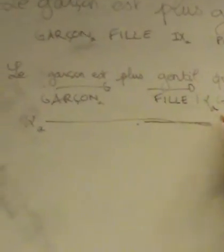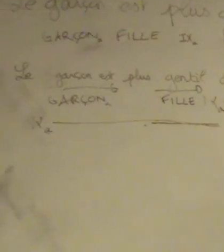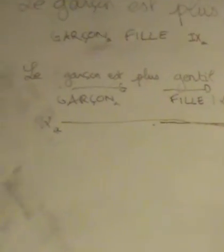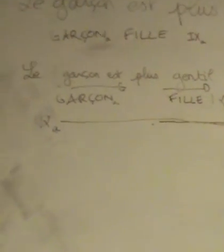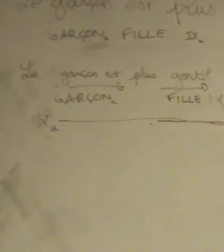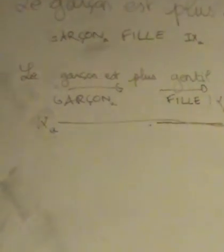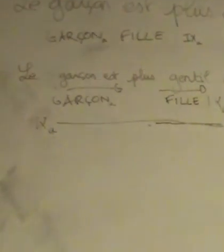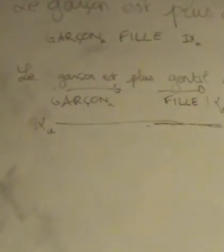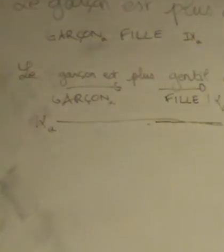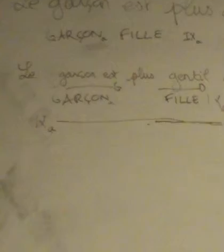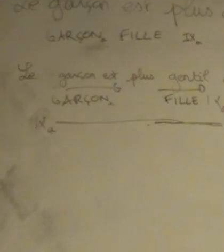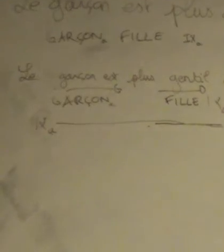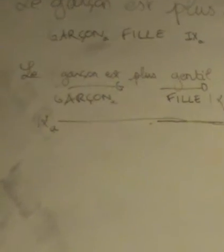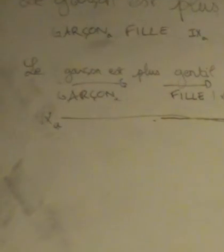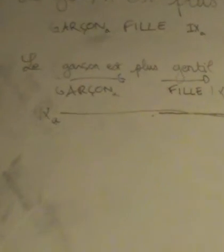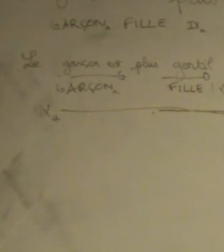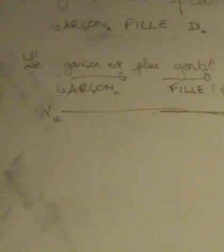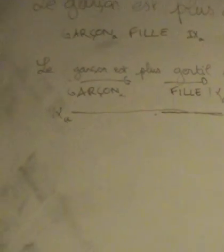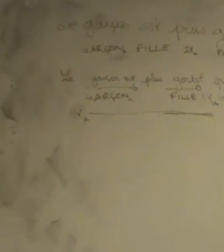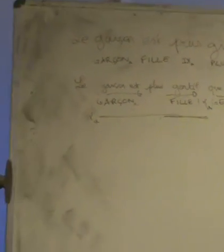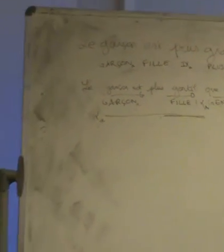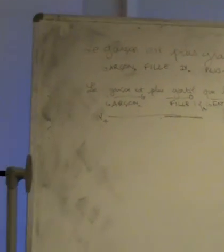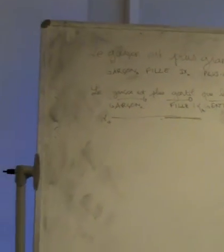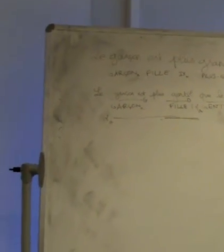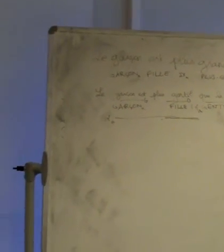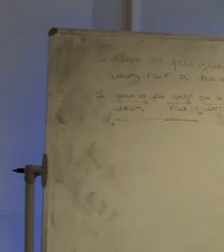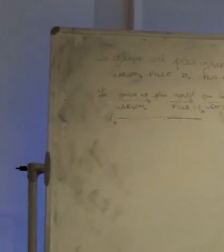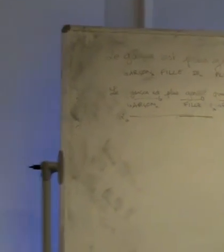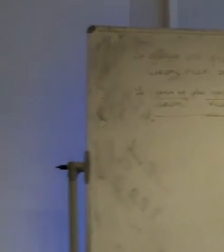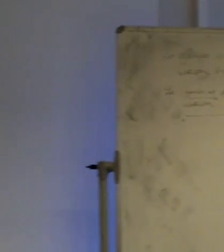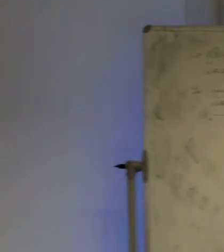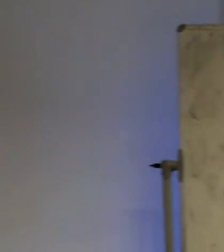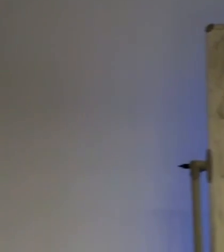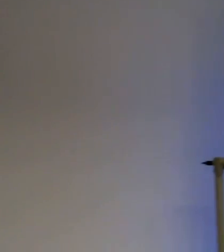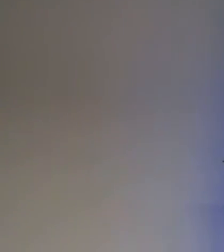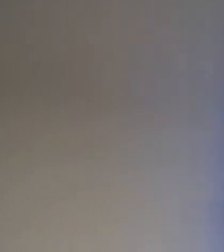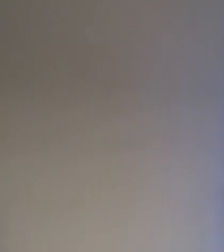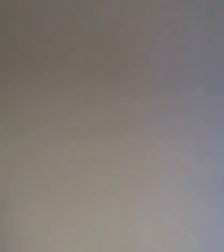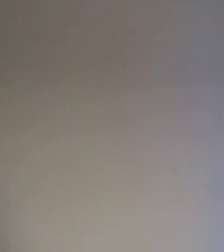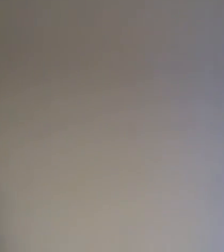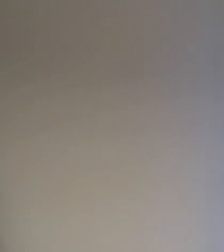Très bien.